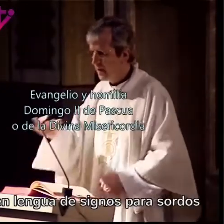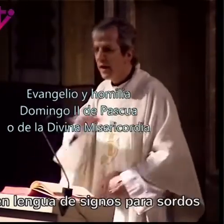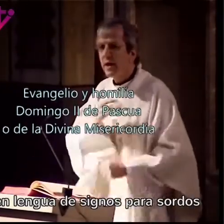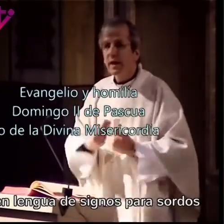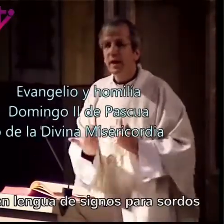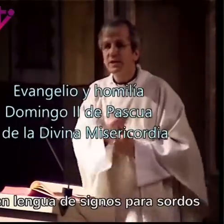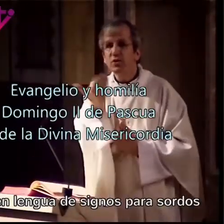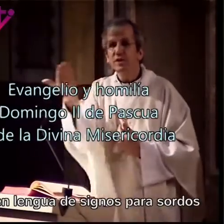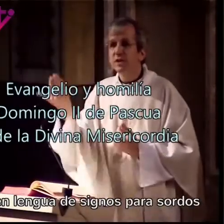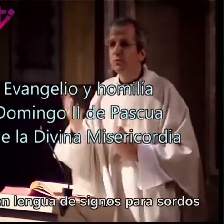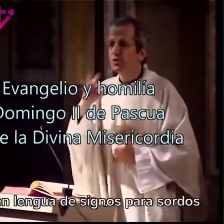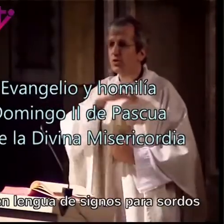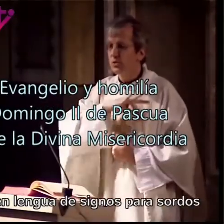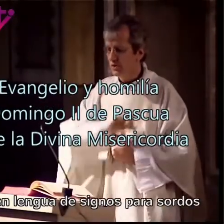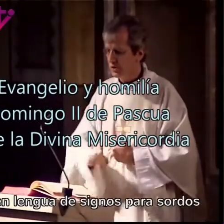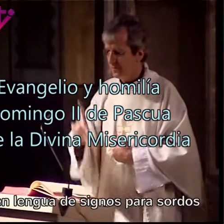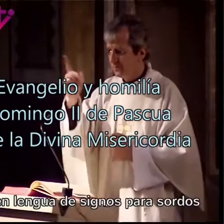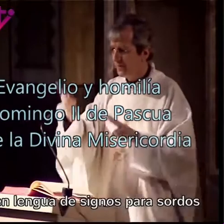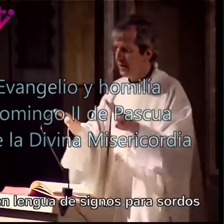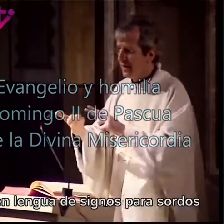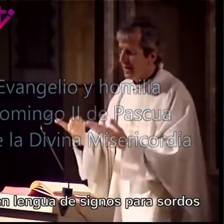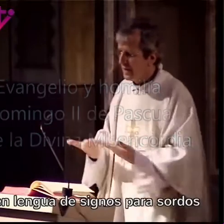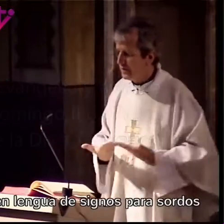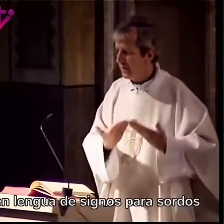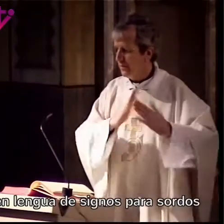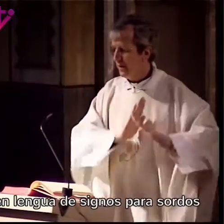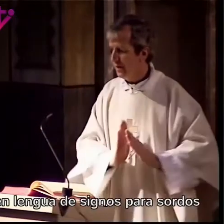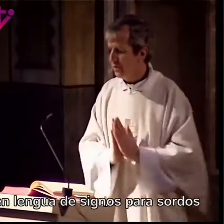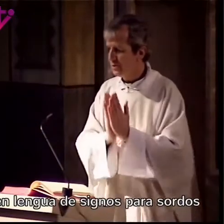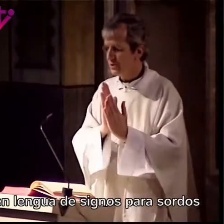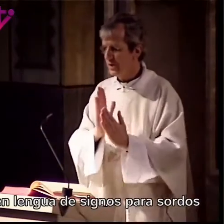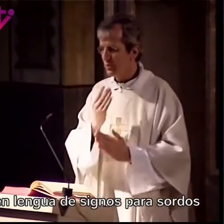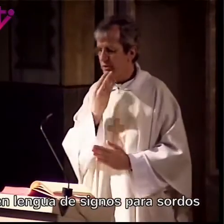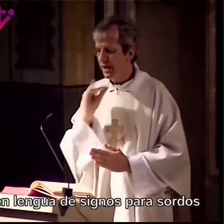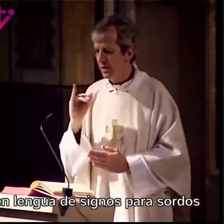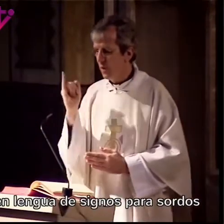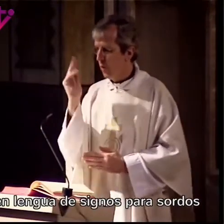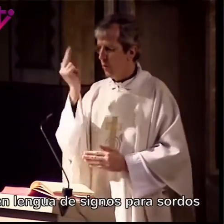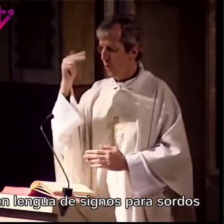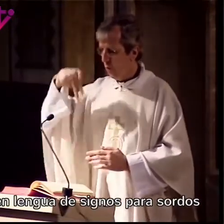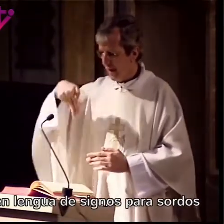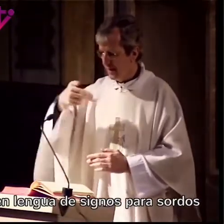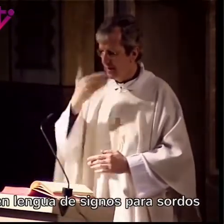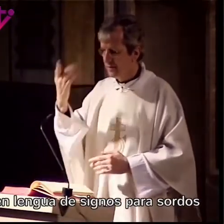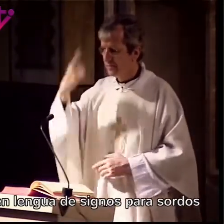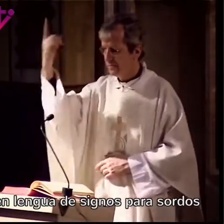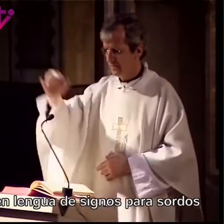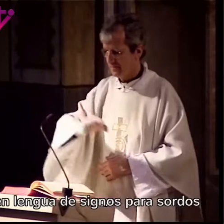El Señor esté con vosotros. Lectura del Evangelio según San Juan. Gloria a Señor.